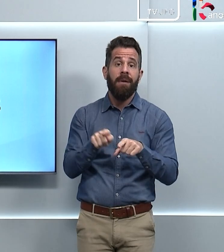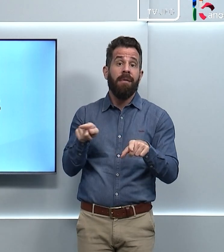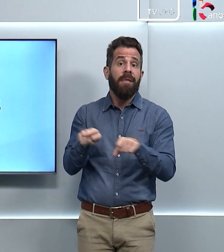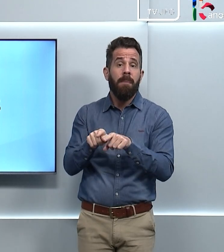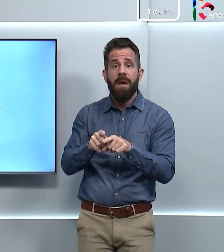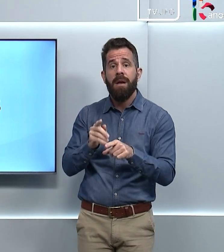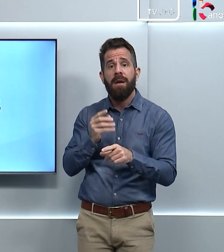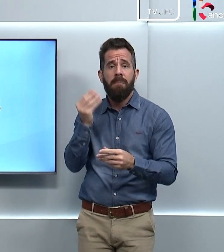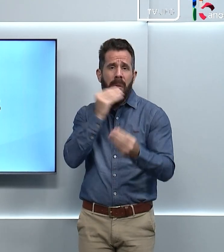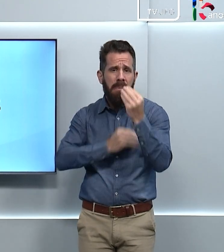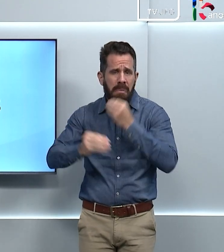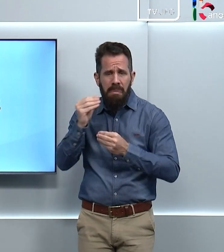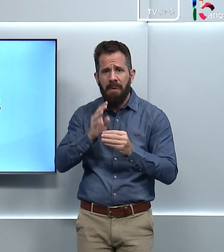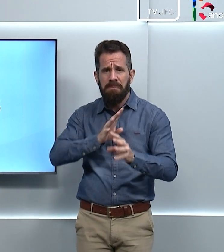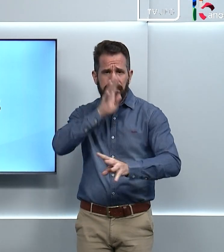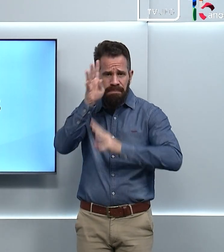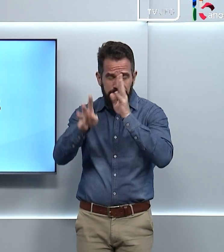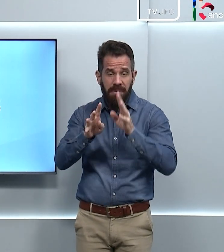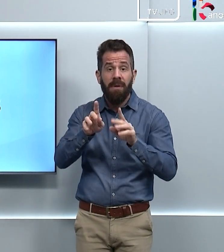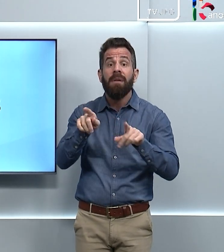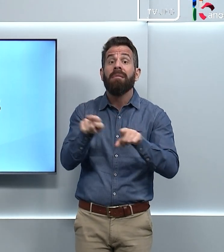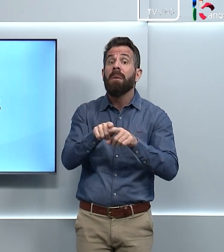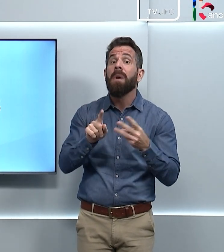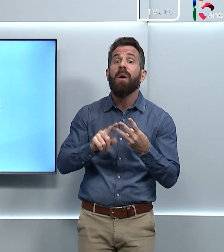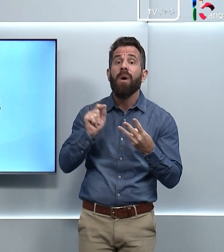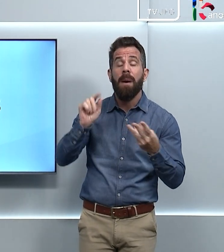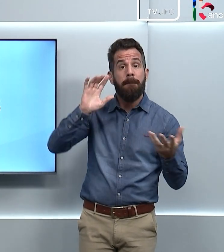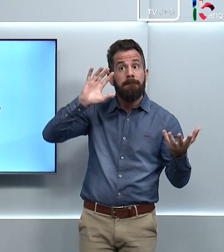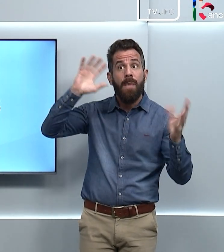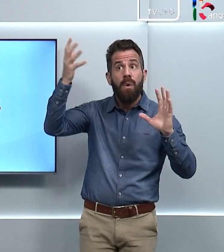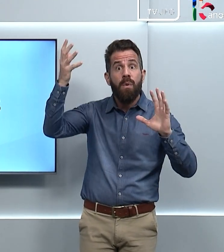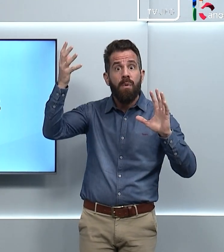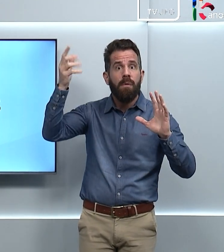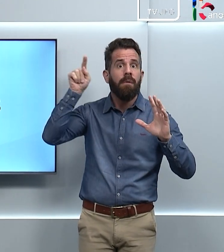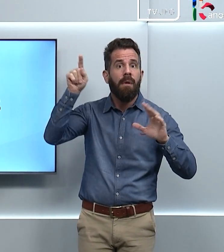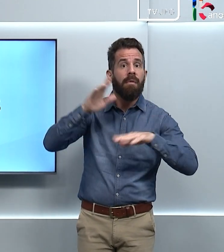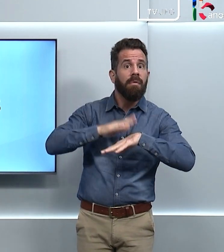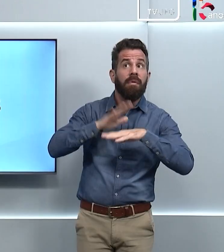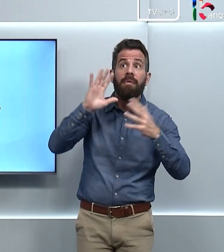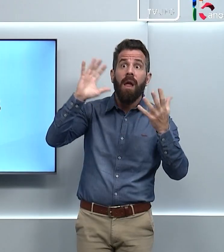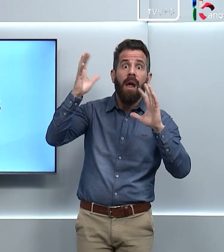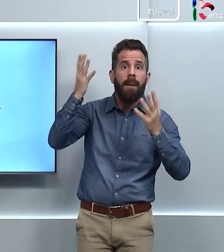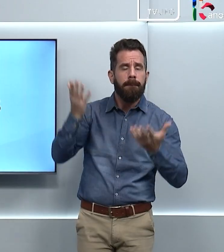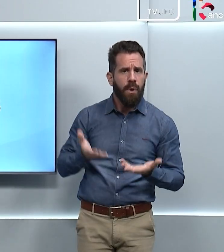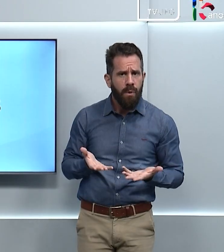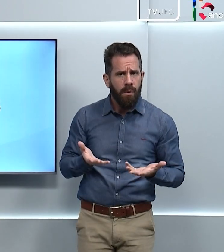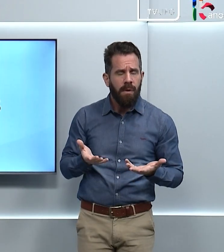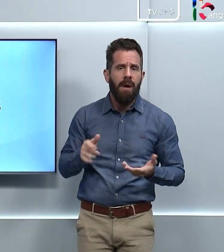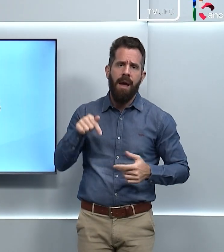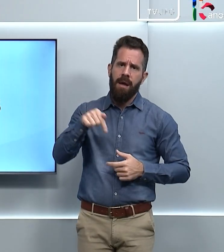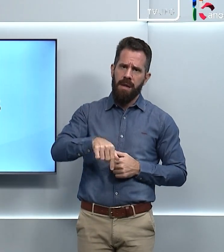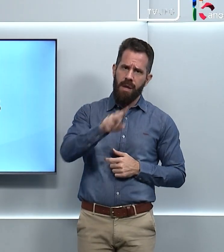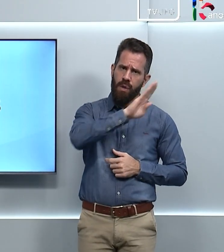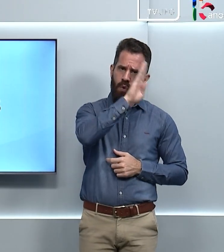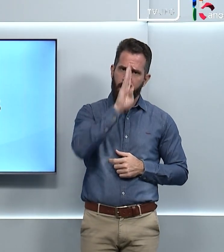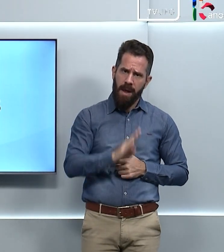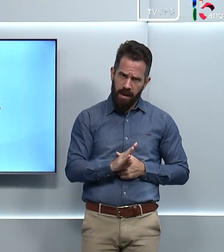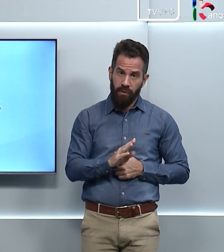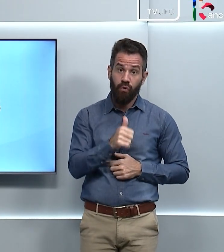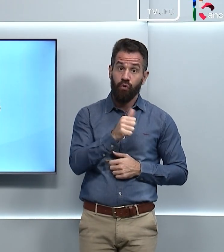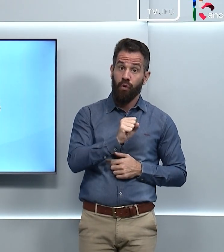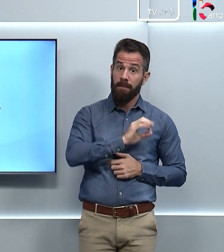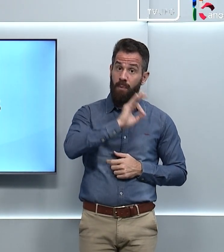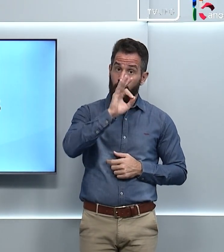mudanças climáticas. No Brasil, cerca de 18% da incidência do AVC está na faixa etária